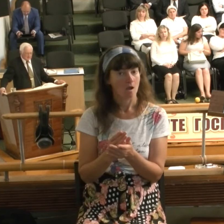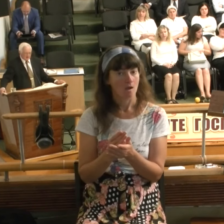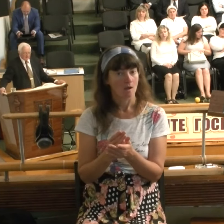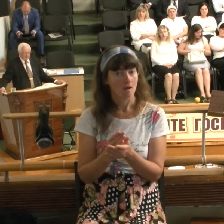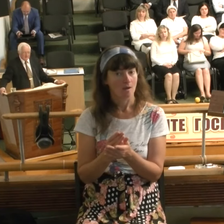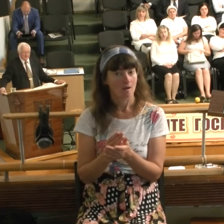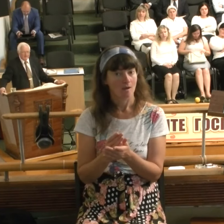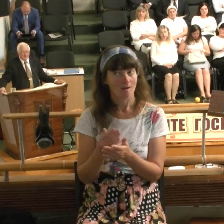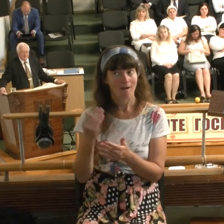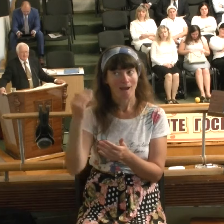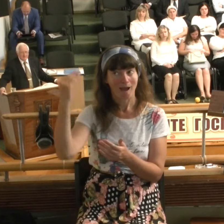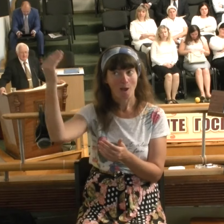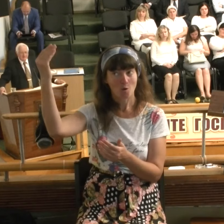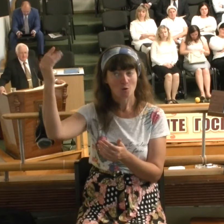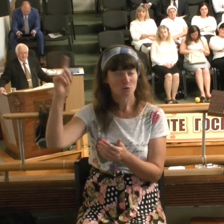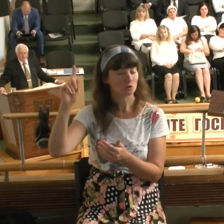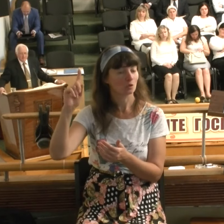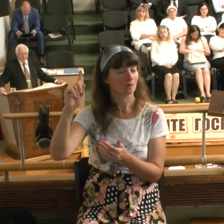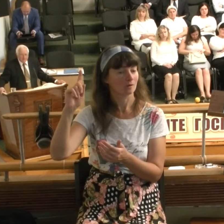Молчал.